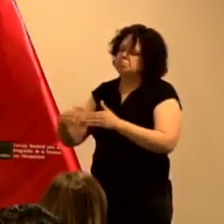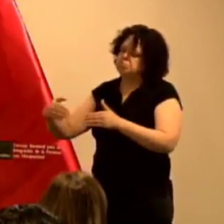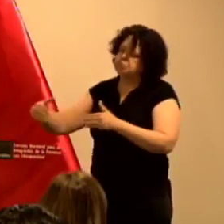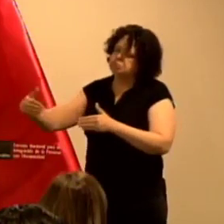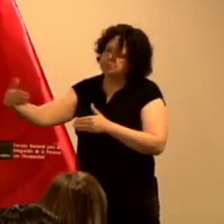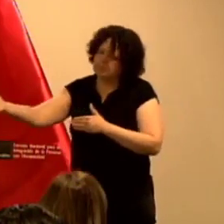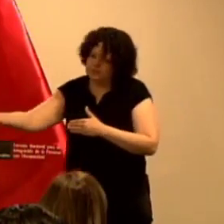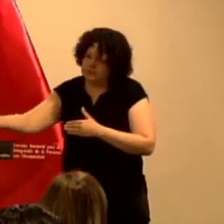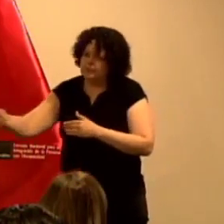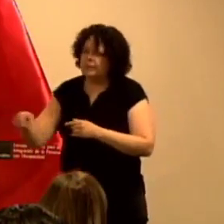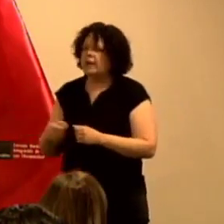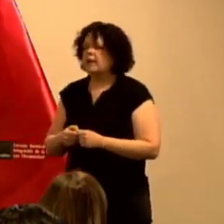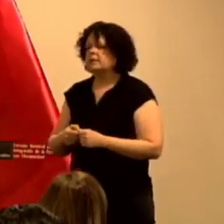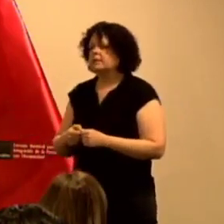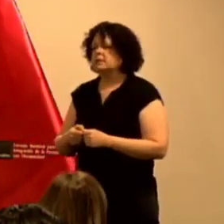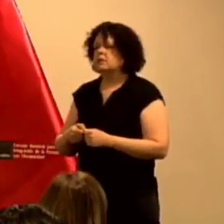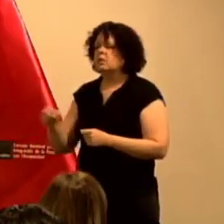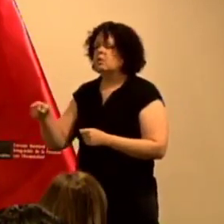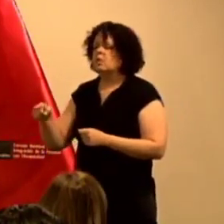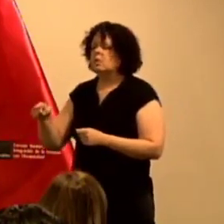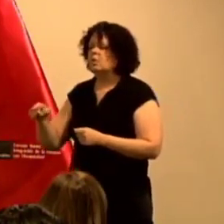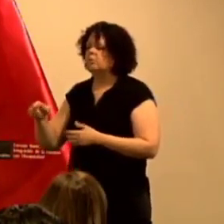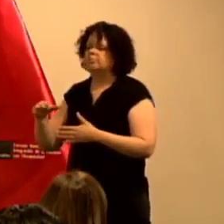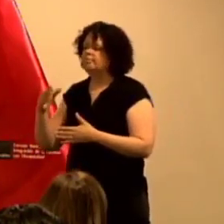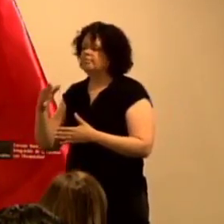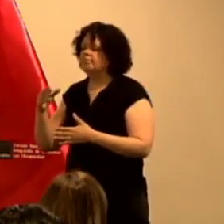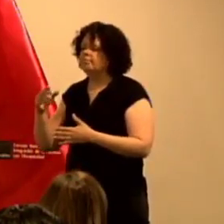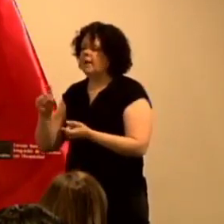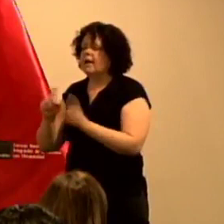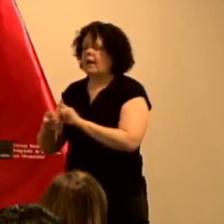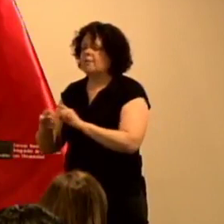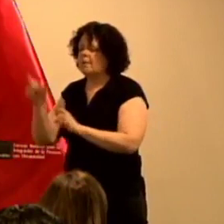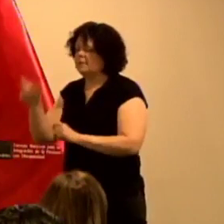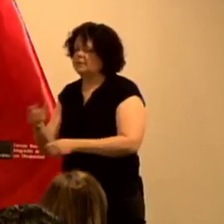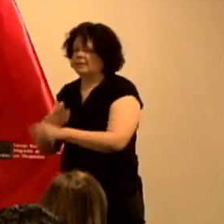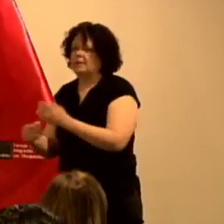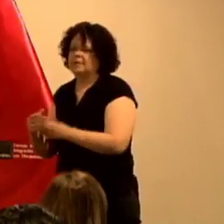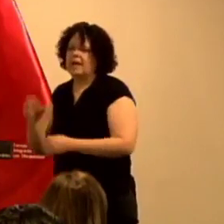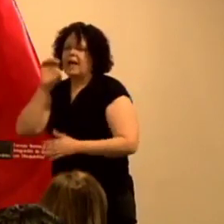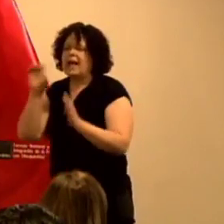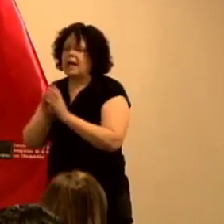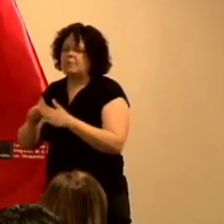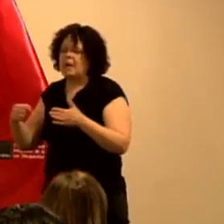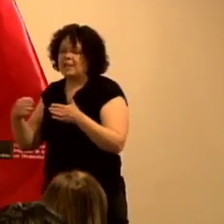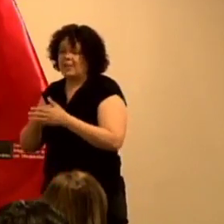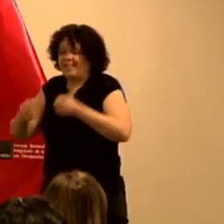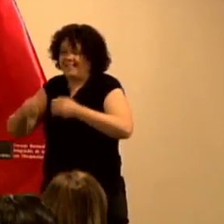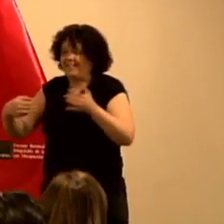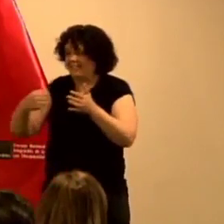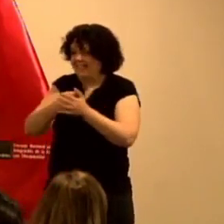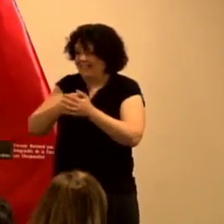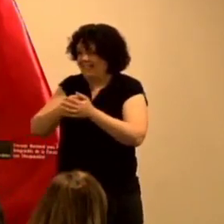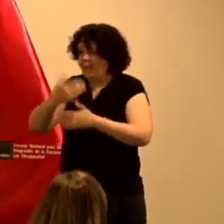más importantes, de repente son el tema de los accidentes, ¿qué se está haciendo al respecto? O sea, en el enfoque de